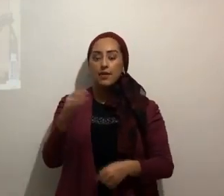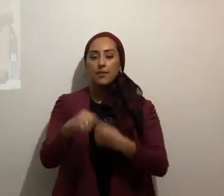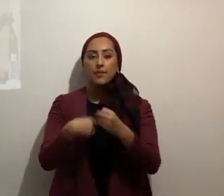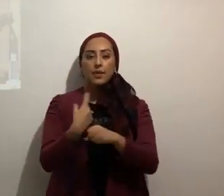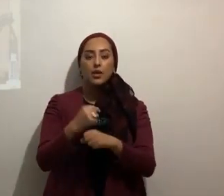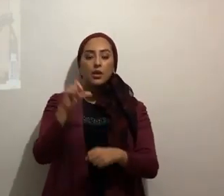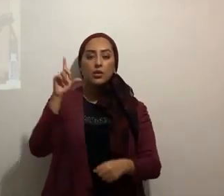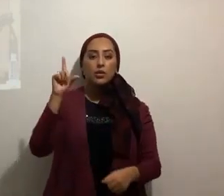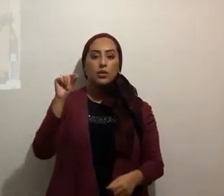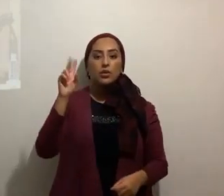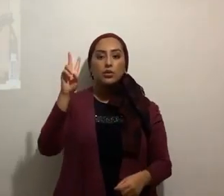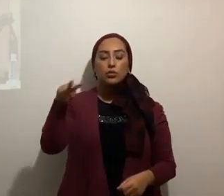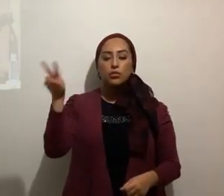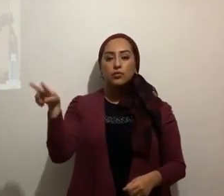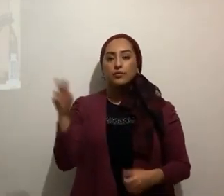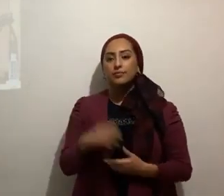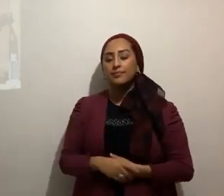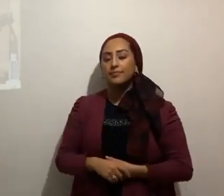año 2022.